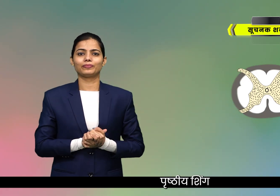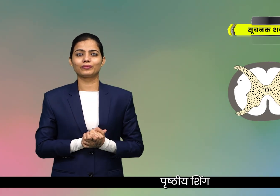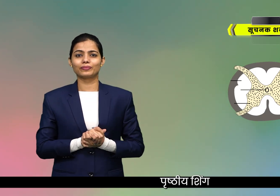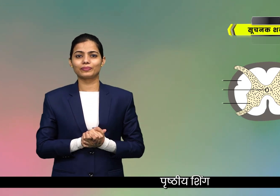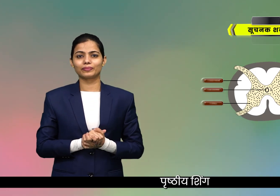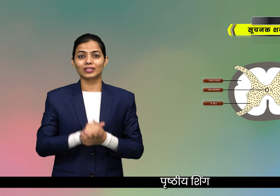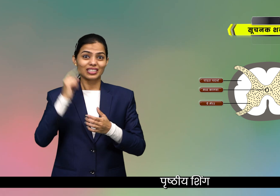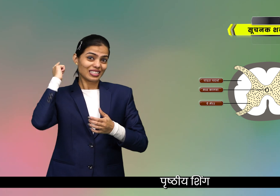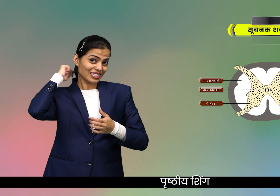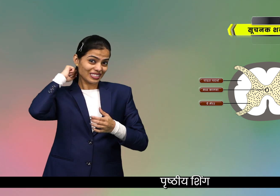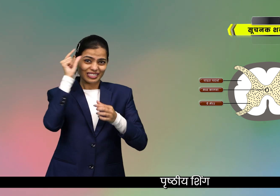पृष्ठीय शिंग,